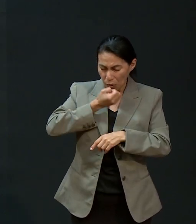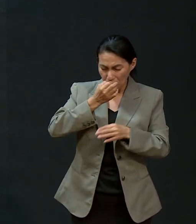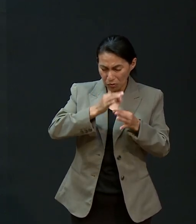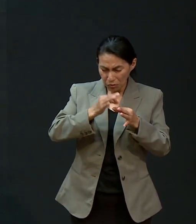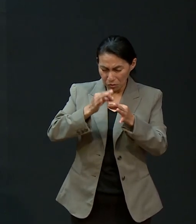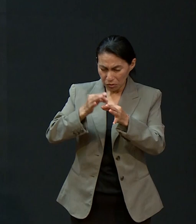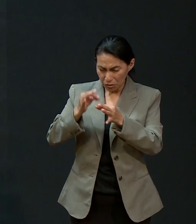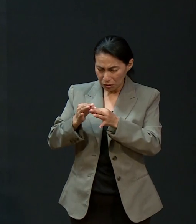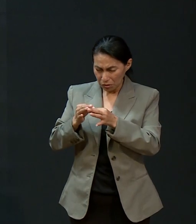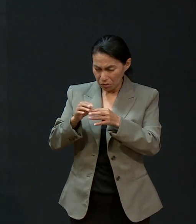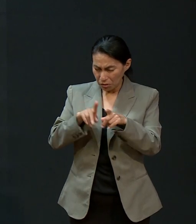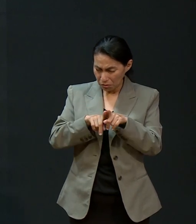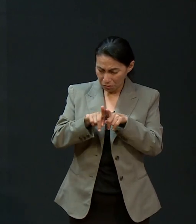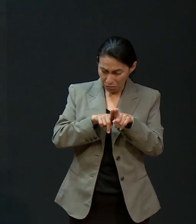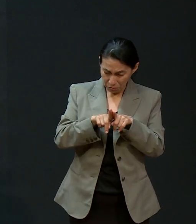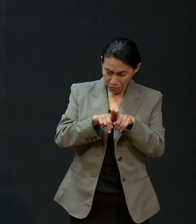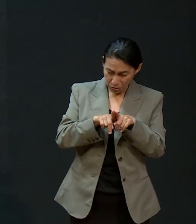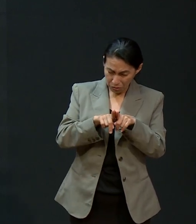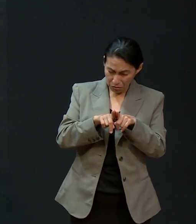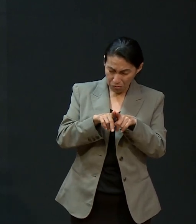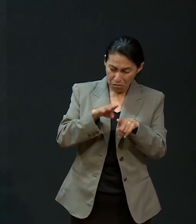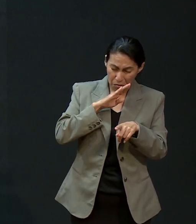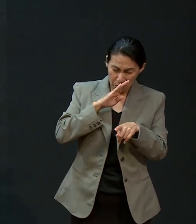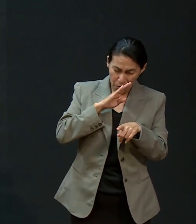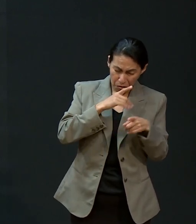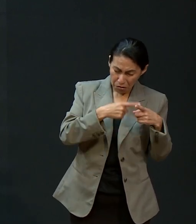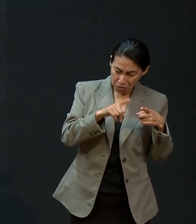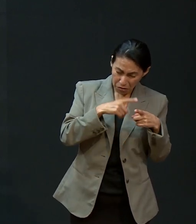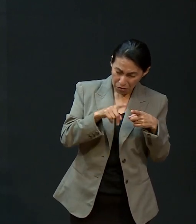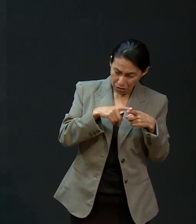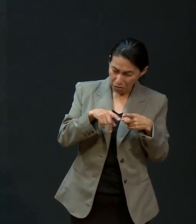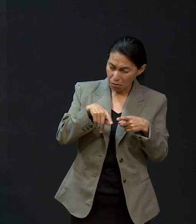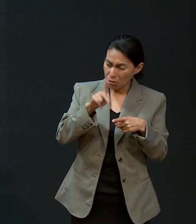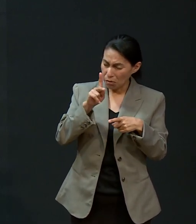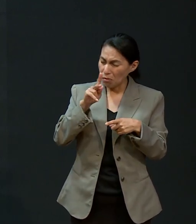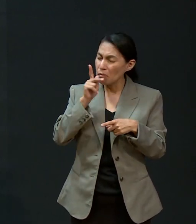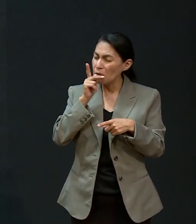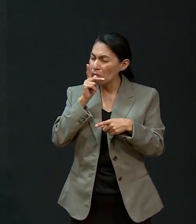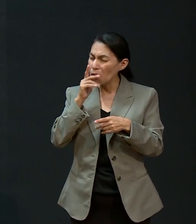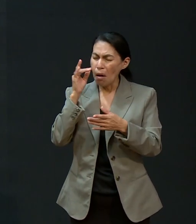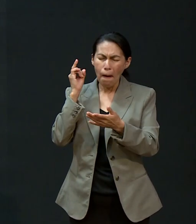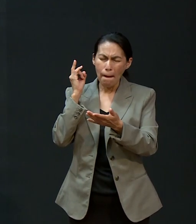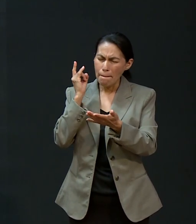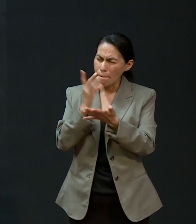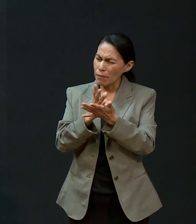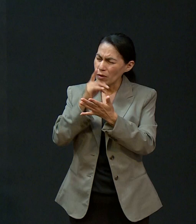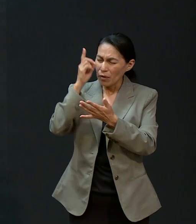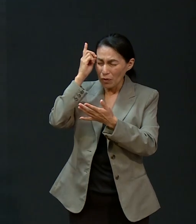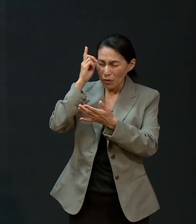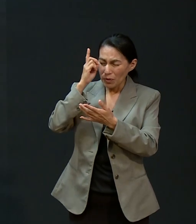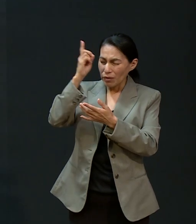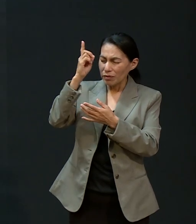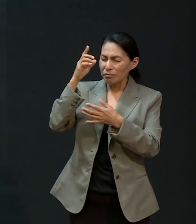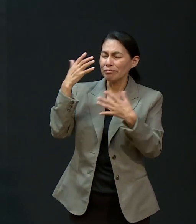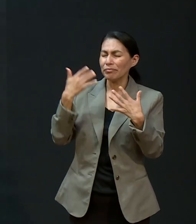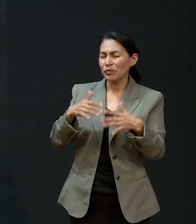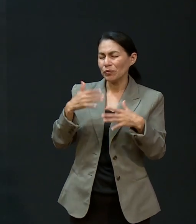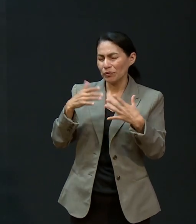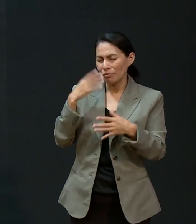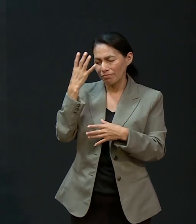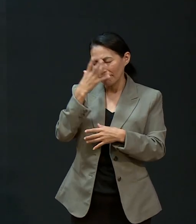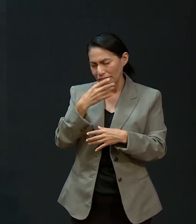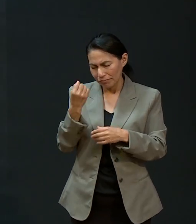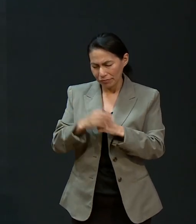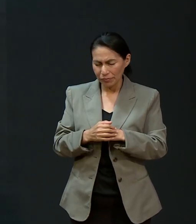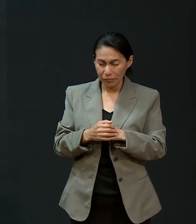tenemos. Estos hermanos de diferentes madres, pero con un mismo padre. Y te damos muchísimas gracias porque